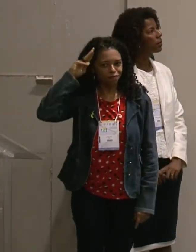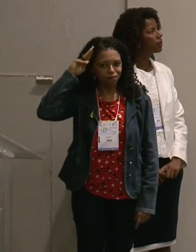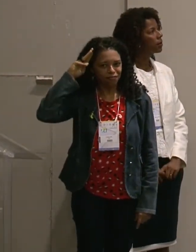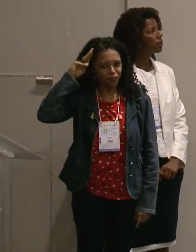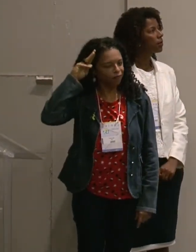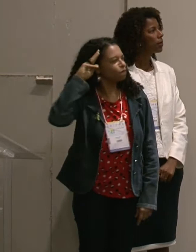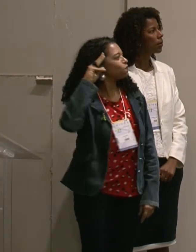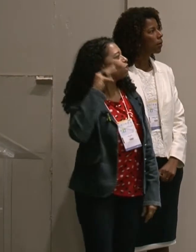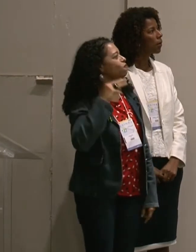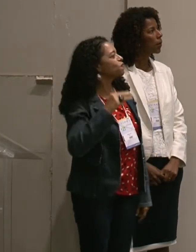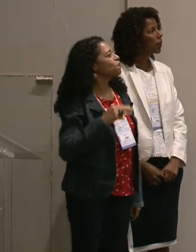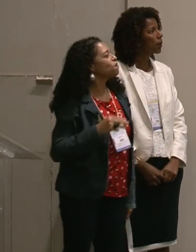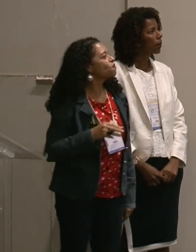Esse é o meu sinal.